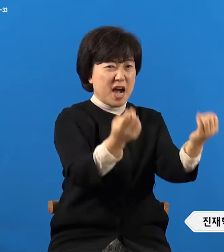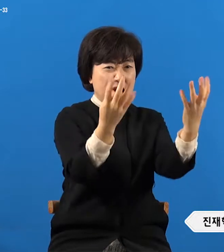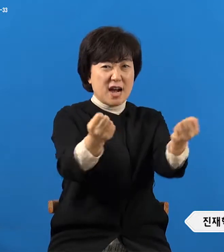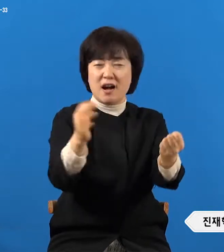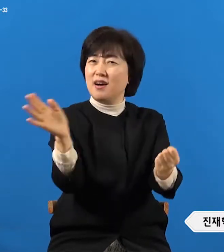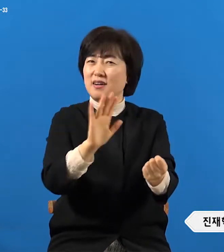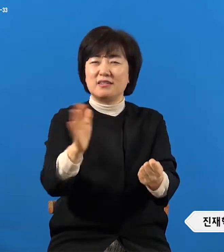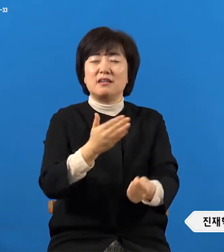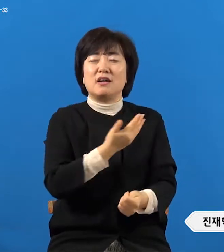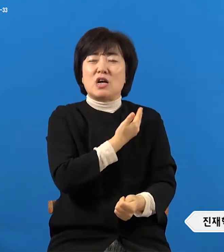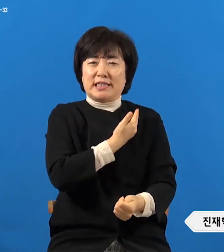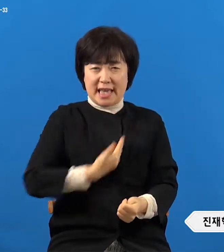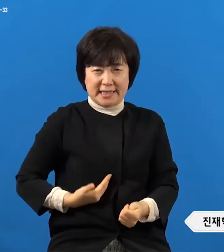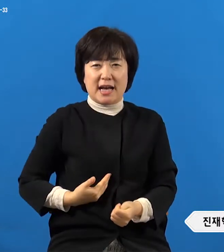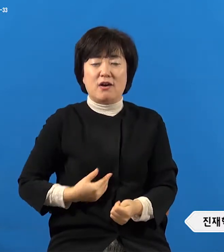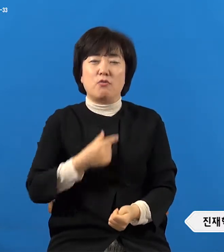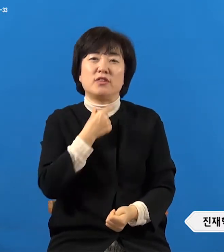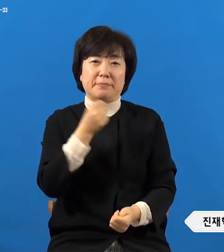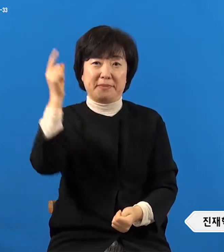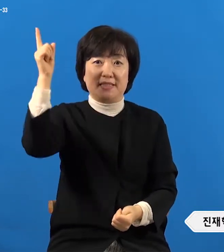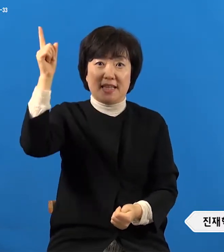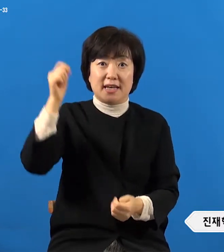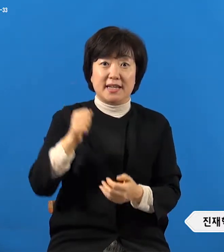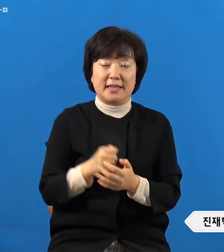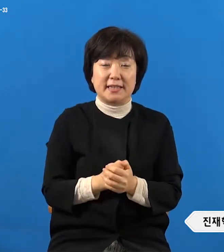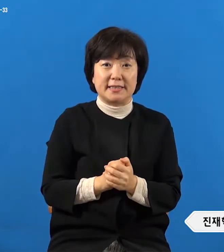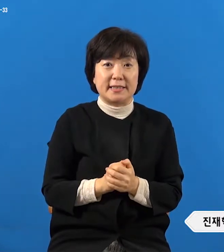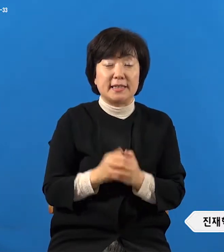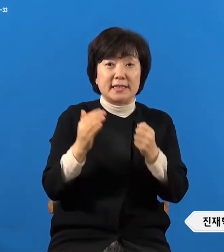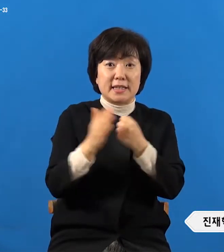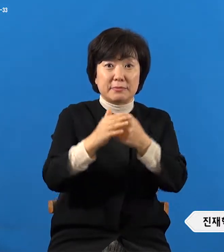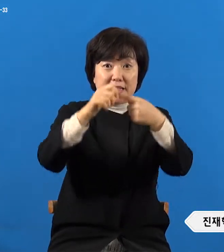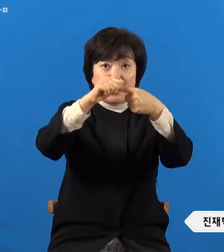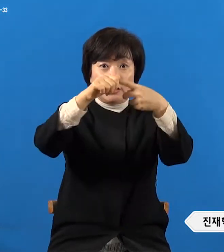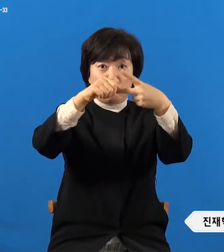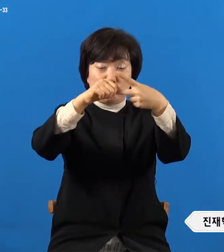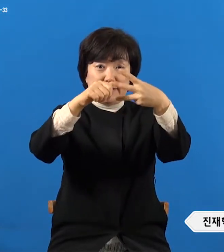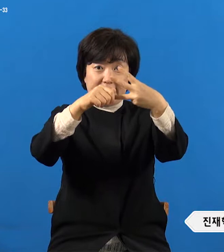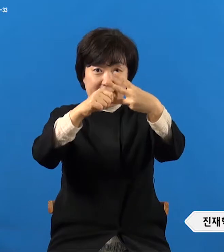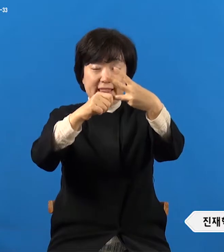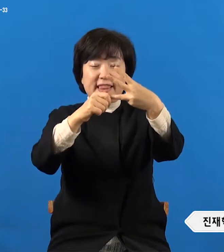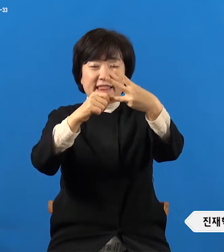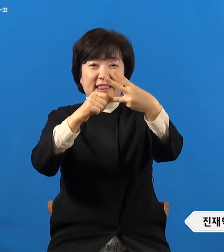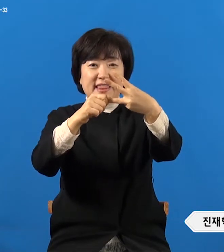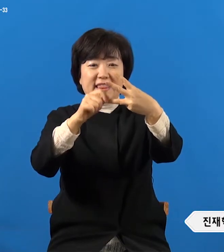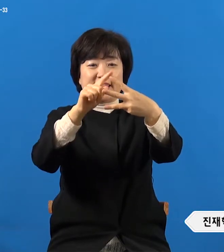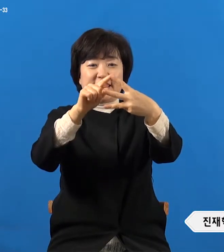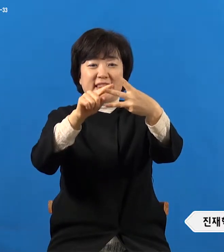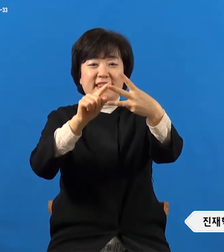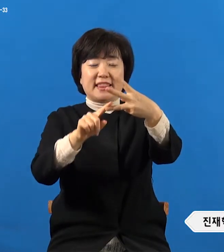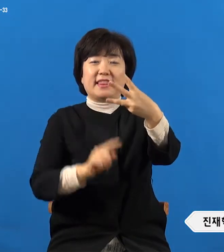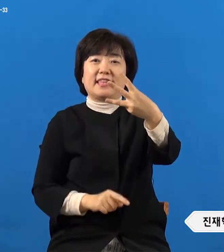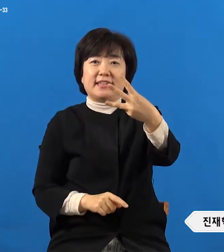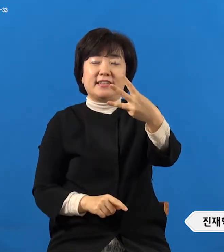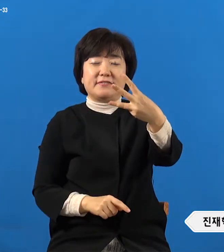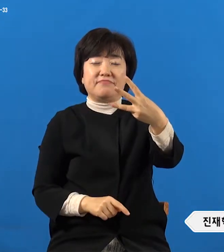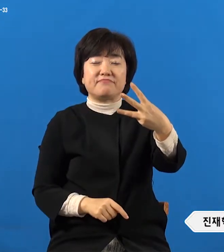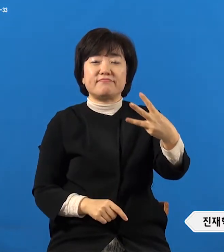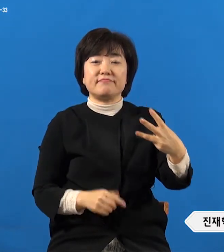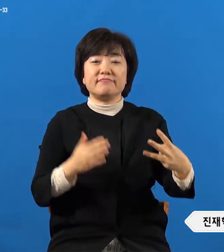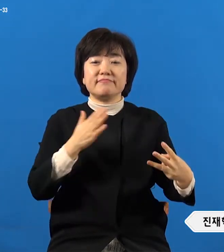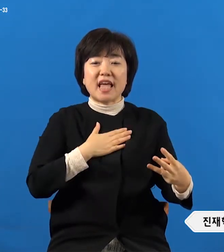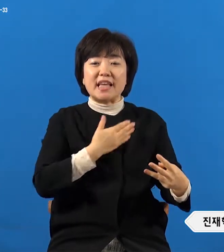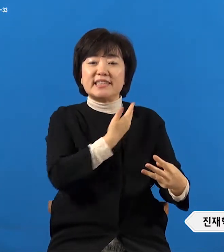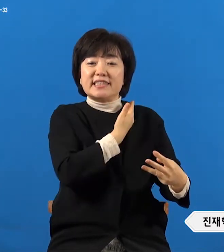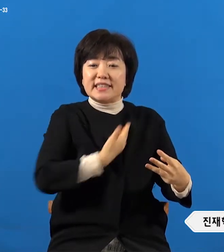그래서 주님은 세 가지로 계속해서 말씀합니다. 내 제자가 되지 아니하고.